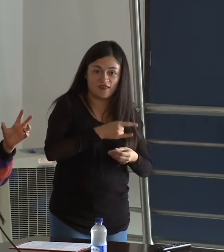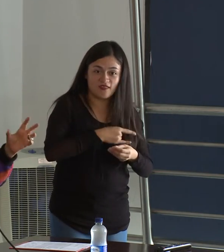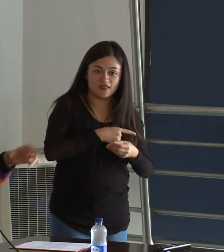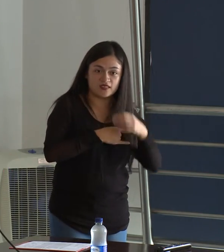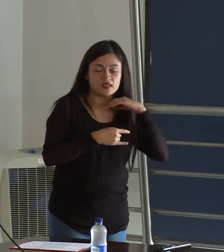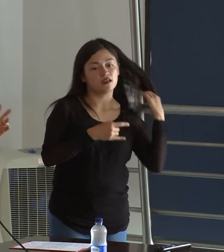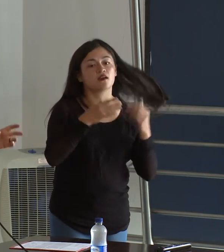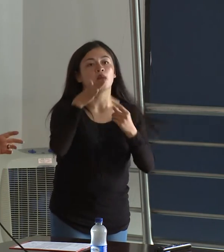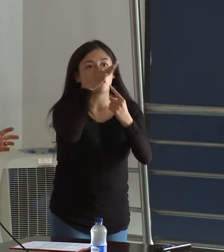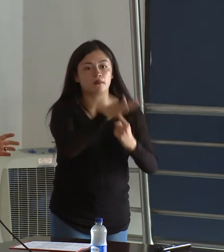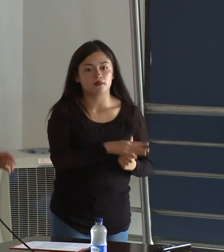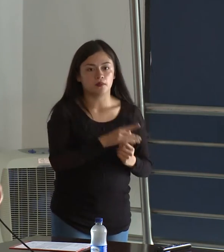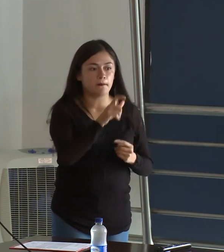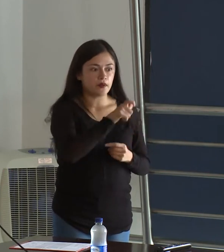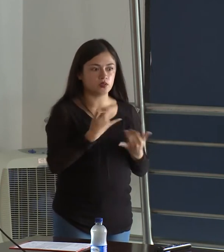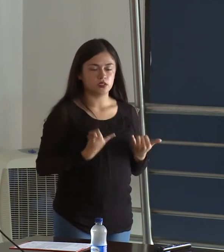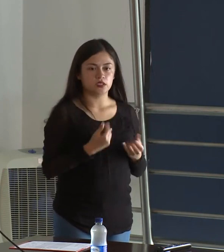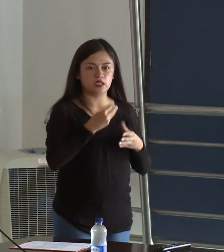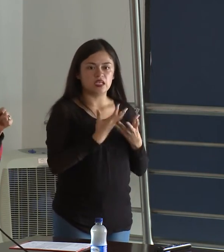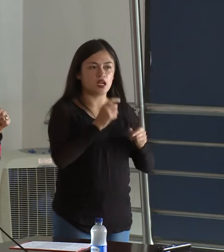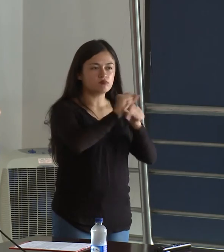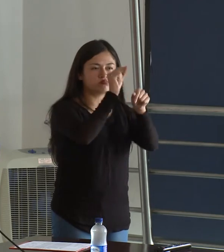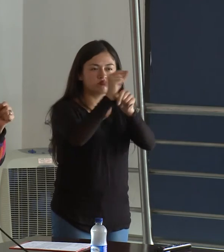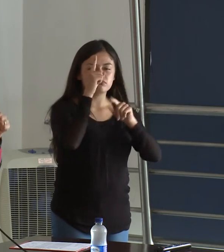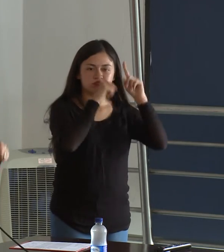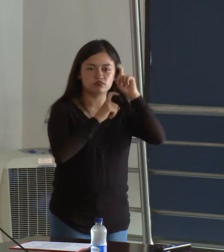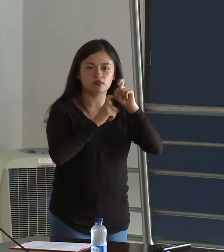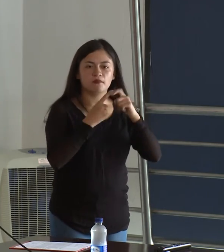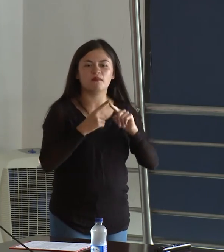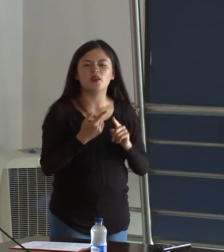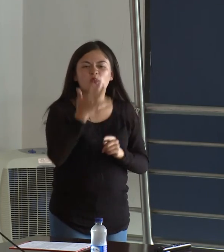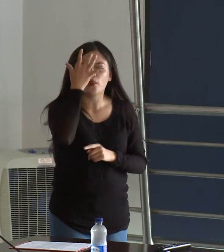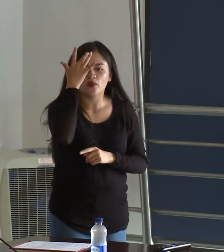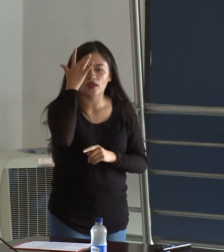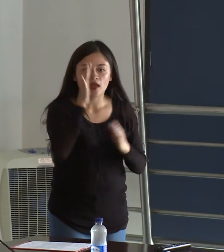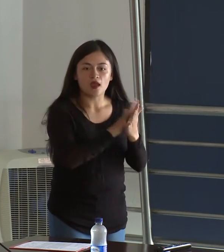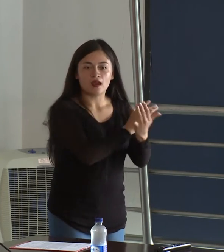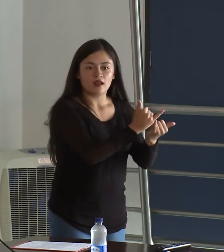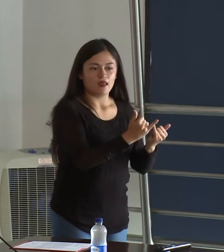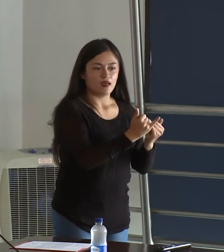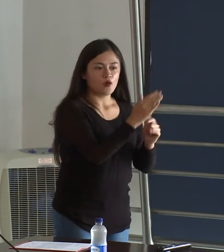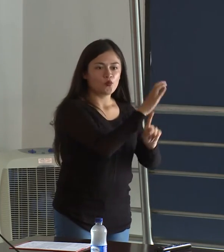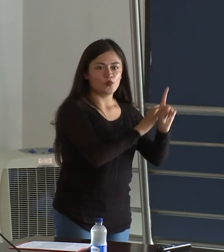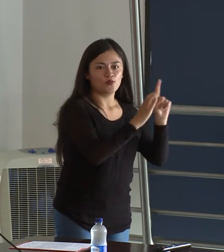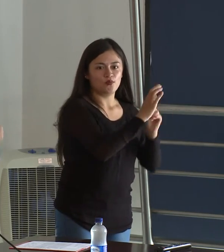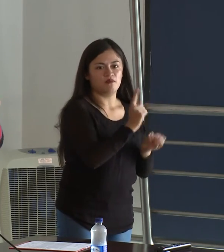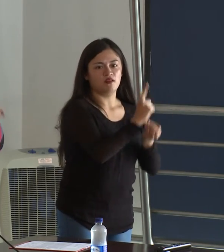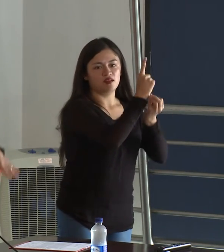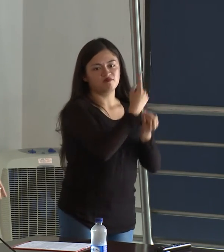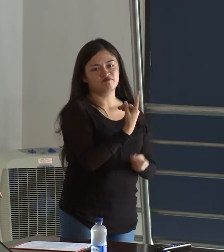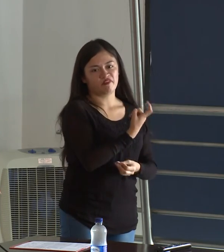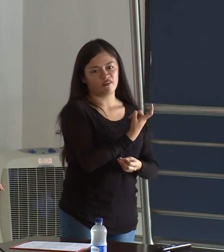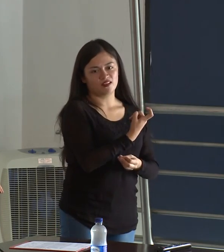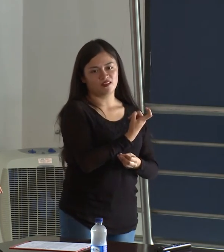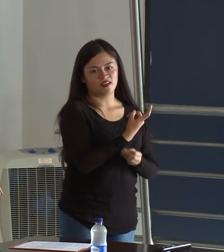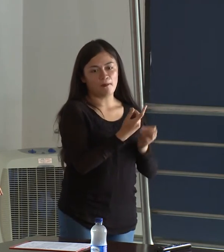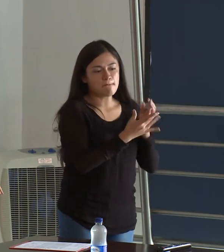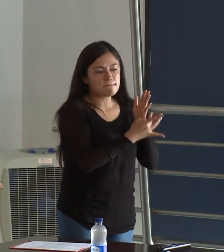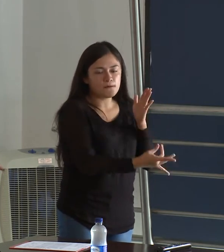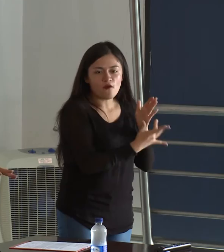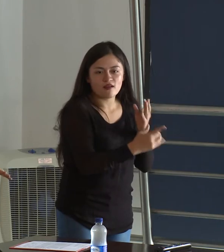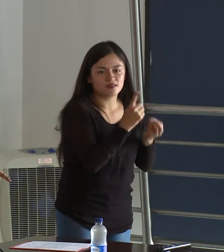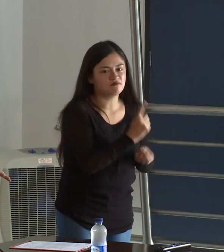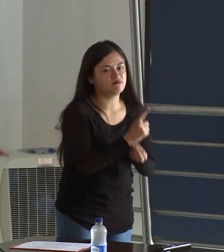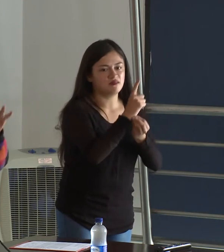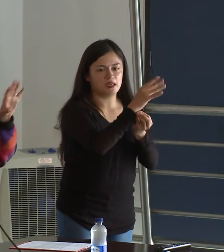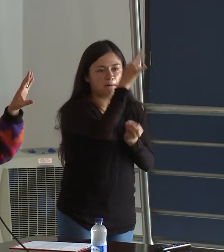de reflexión crítica y demás. Y es esa falta de cultura política, de pobreza política, entre nosotros, perdónenme,